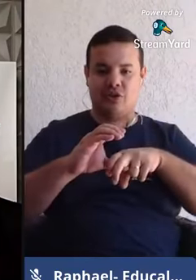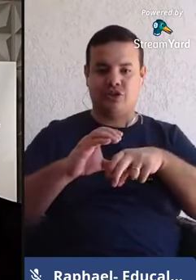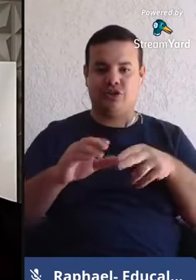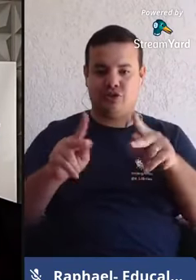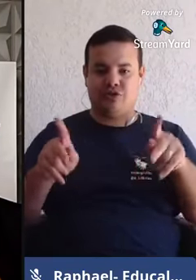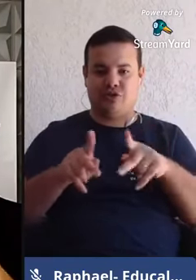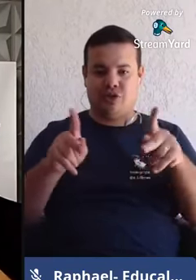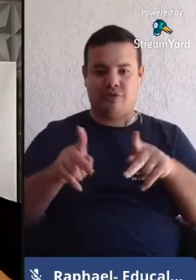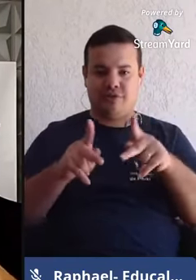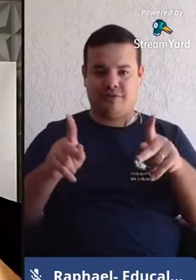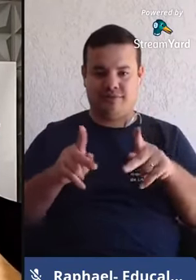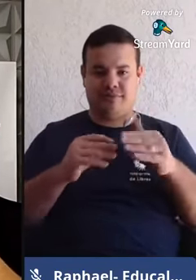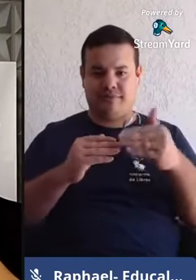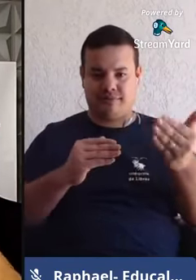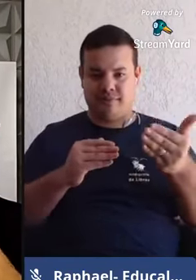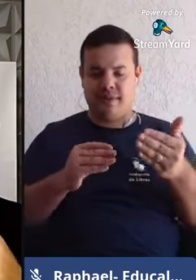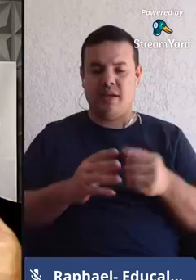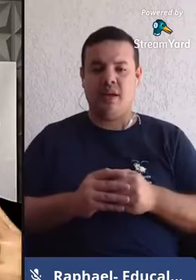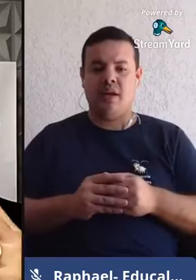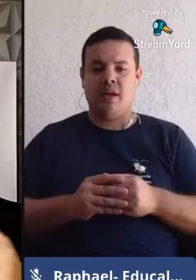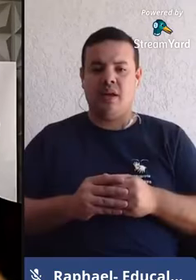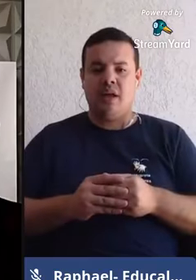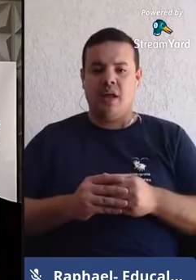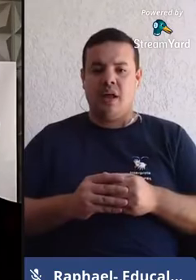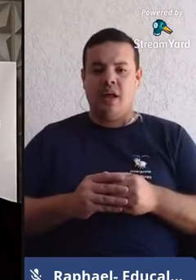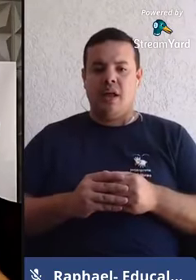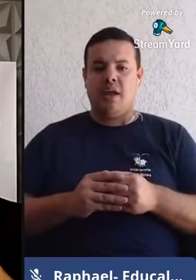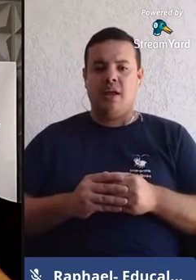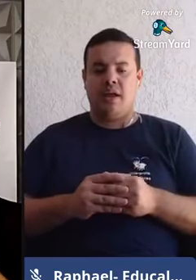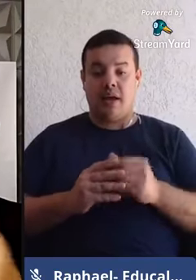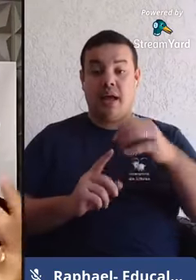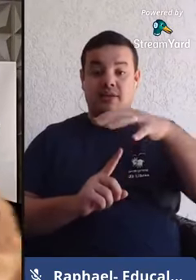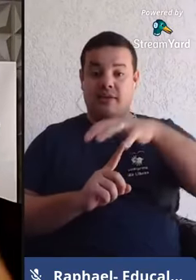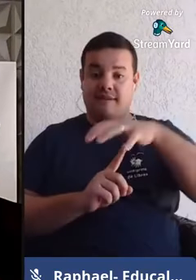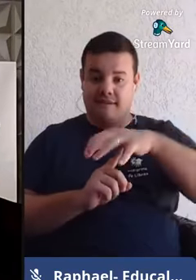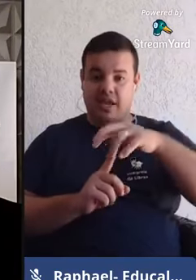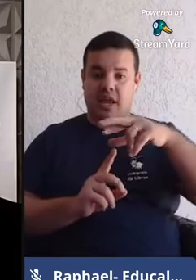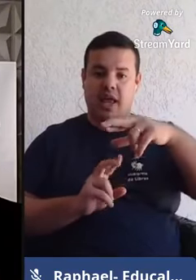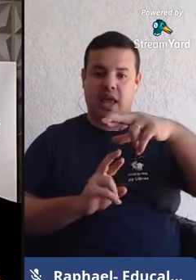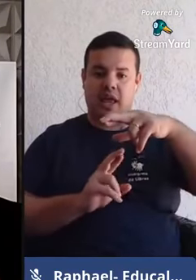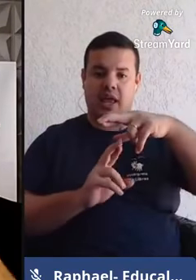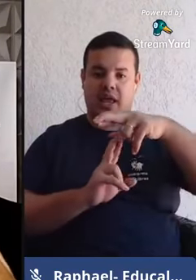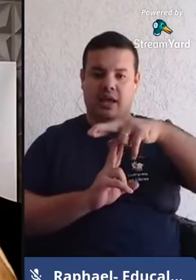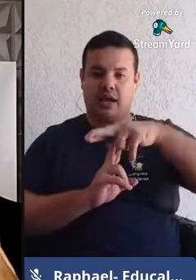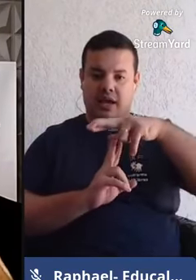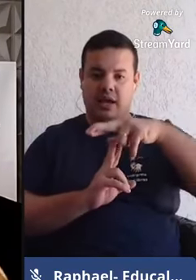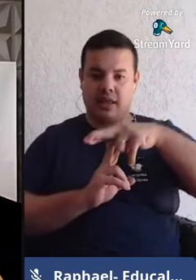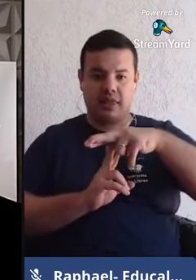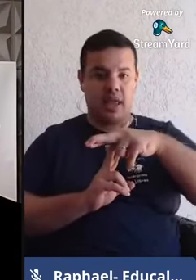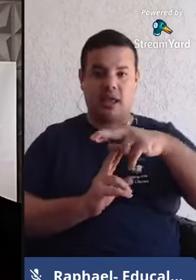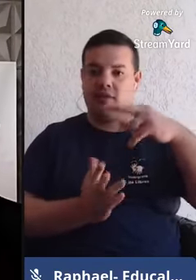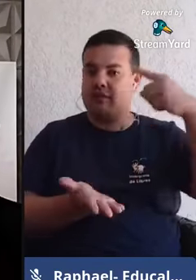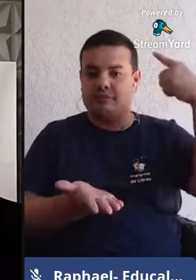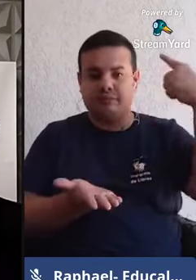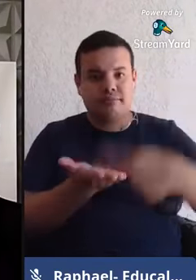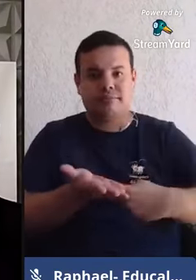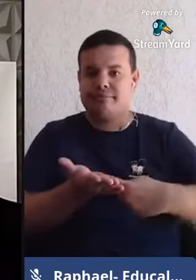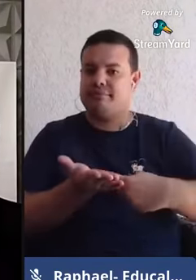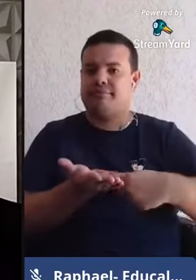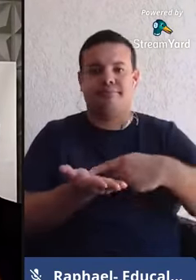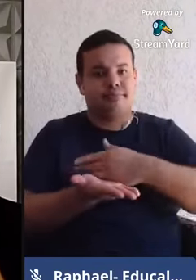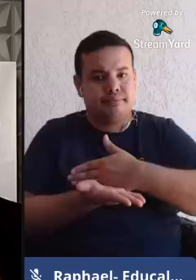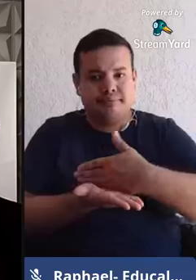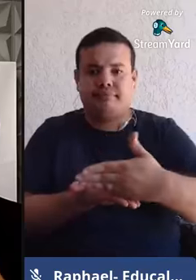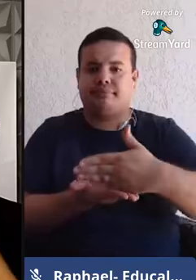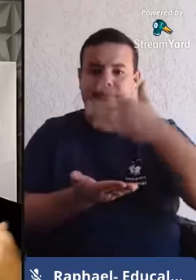a Reatec, ela acabou se tornando, Cid, você sabe disso, um marco para a história da pessoa com deficiência nesse